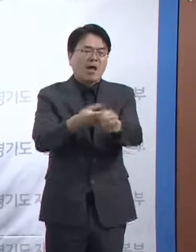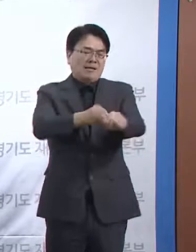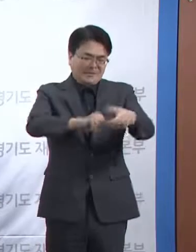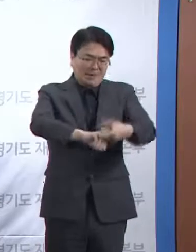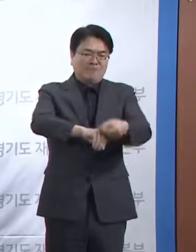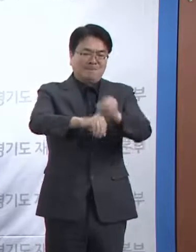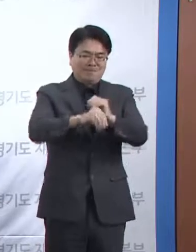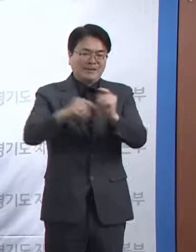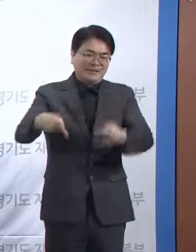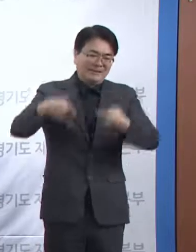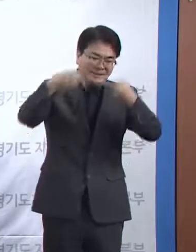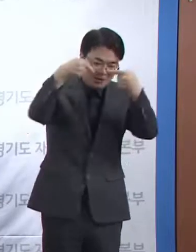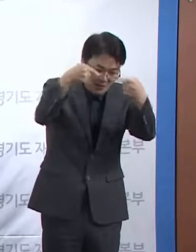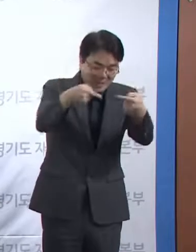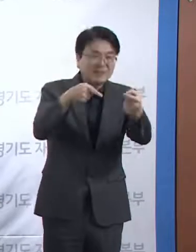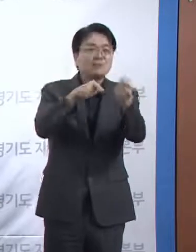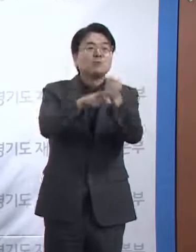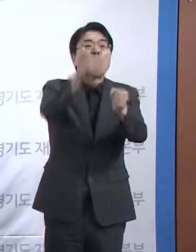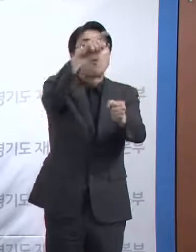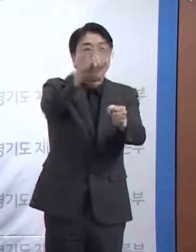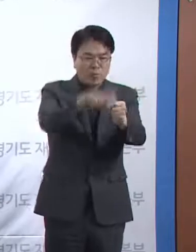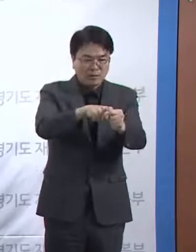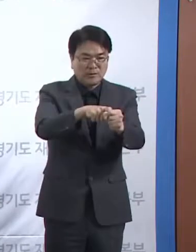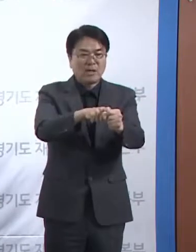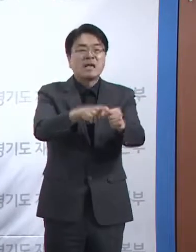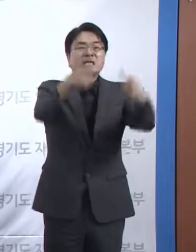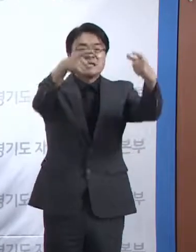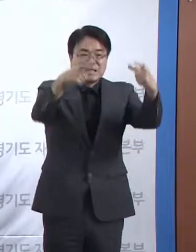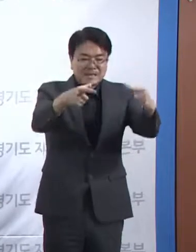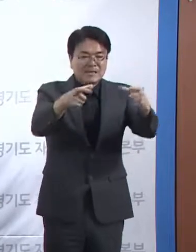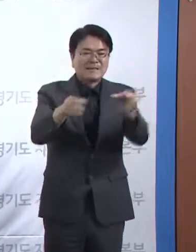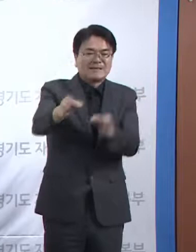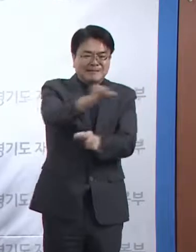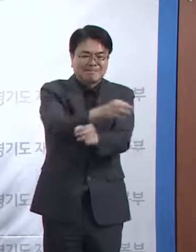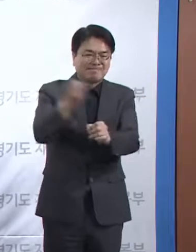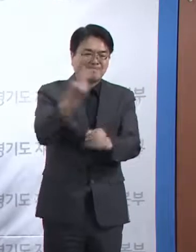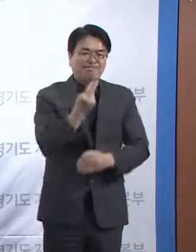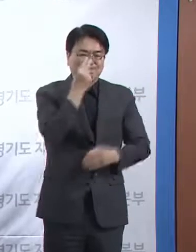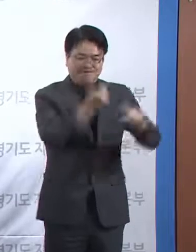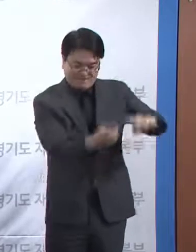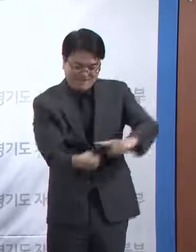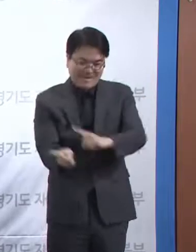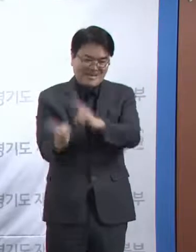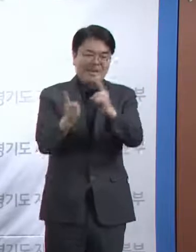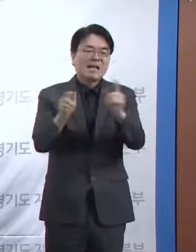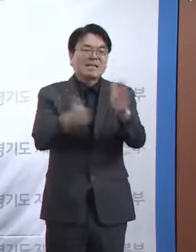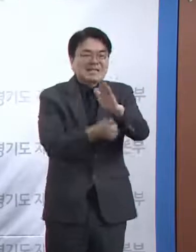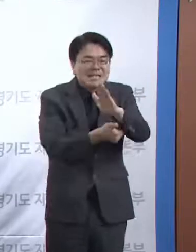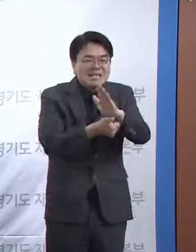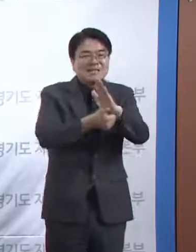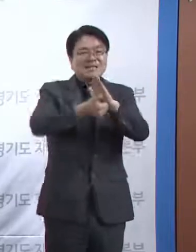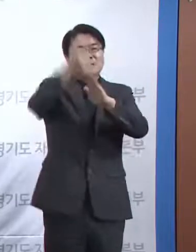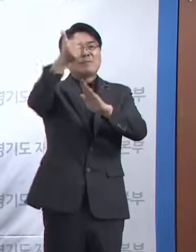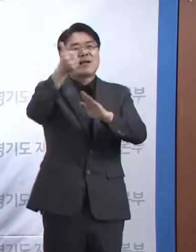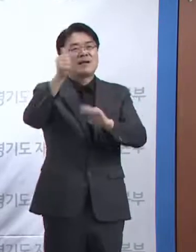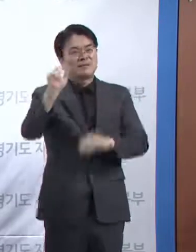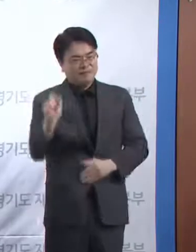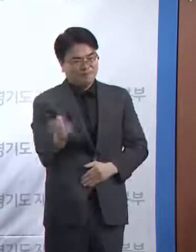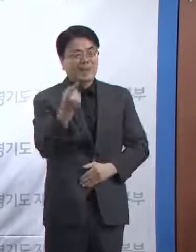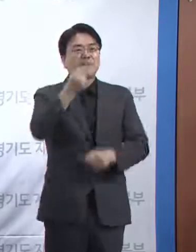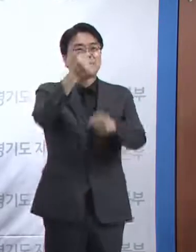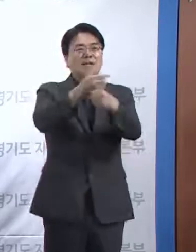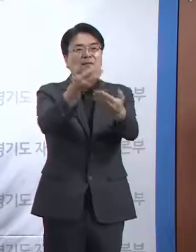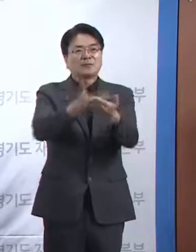동참하셔서 어려움을 겪고 있는 지역경제를 살리는 희망의 불씨가 되어주시길 바랍니다.